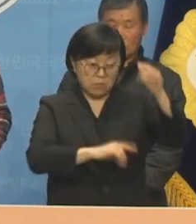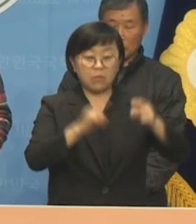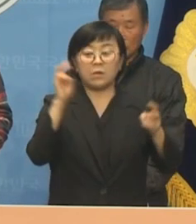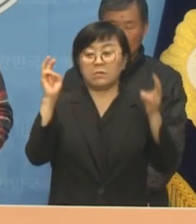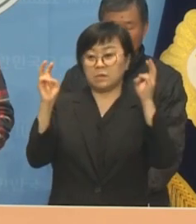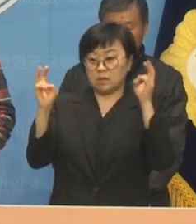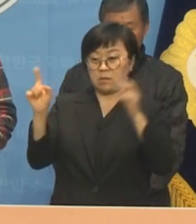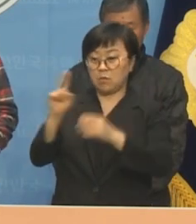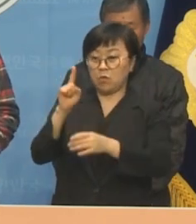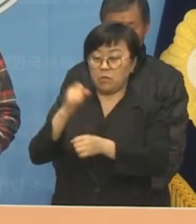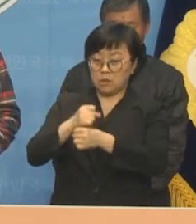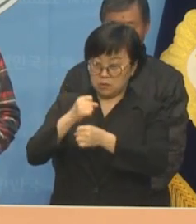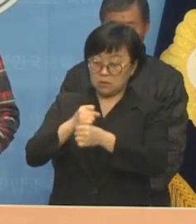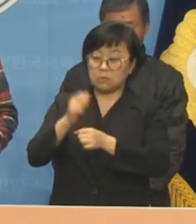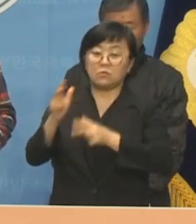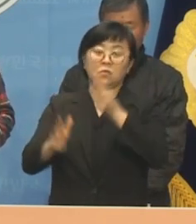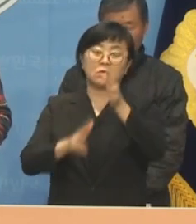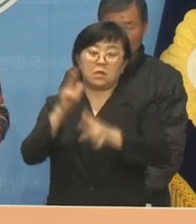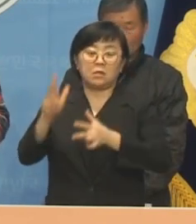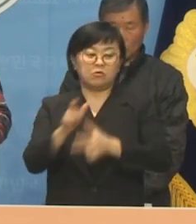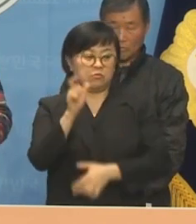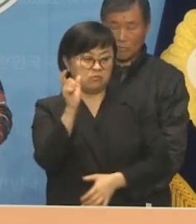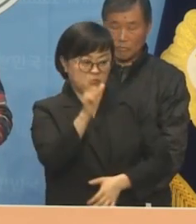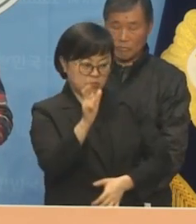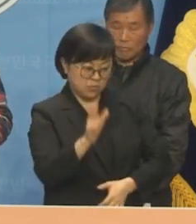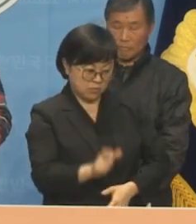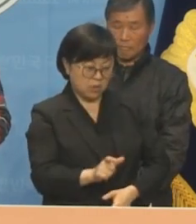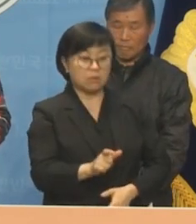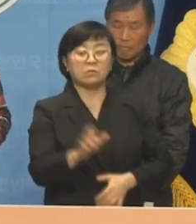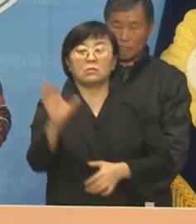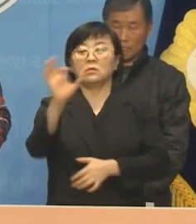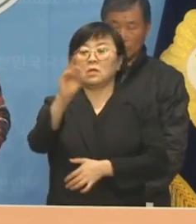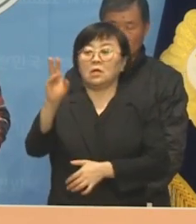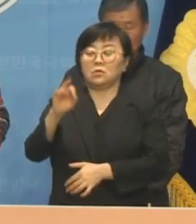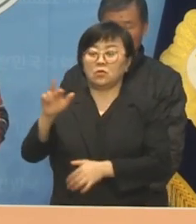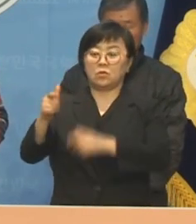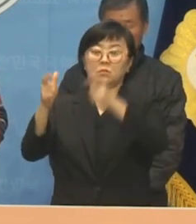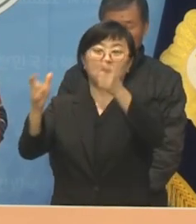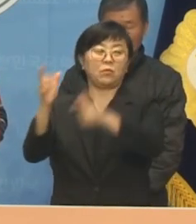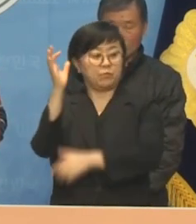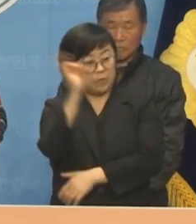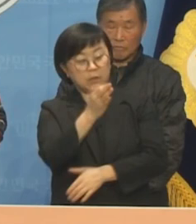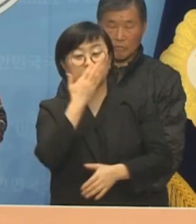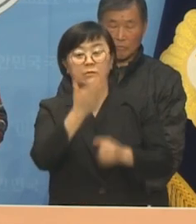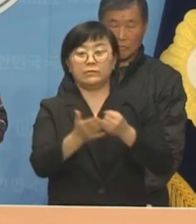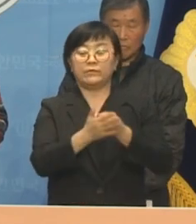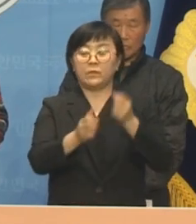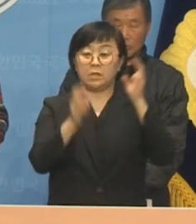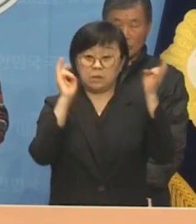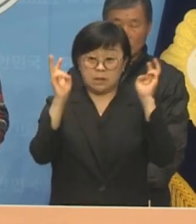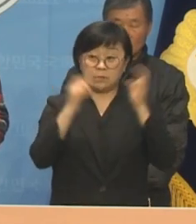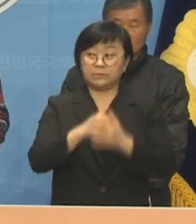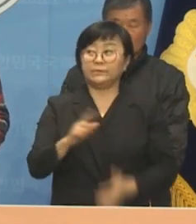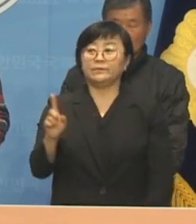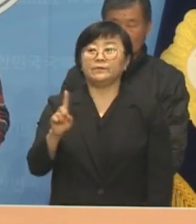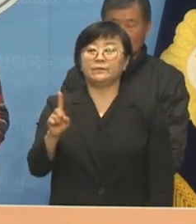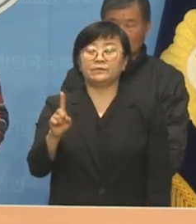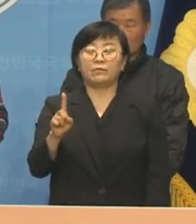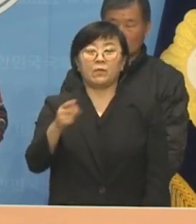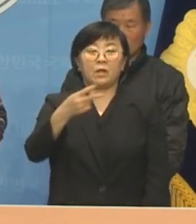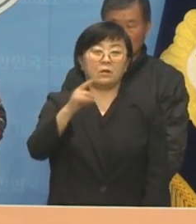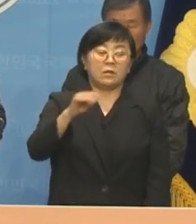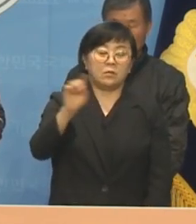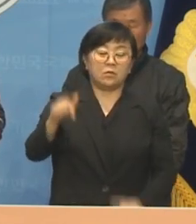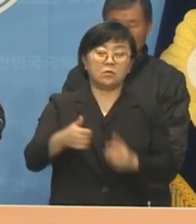어떤 회사고 무엇을 만드는 공장인지가 다 적혀 있는 것을 양촌 면민들이 보게 되었습니다. 이 회사는 대덕에서